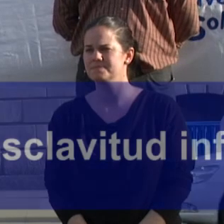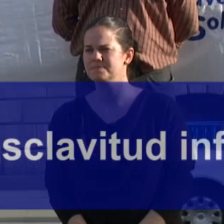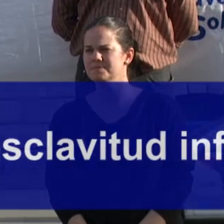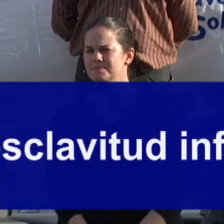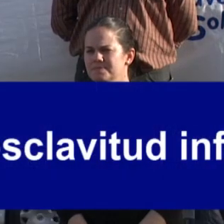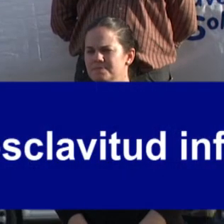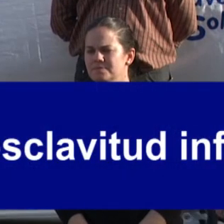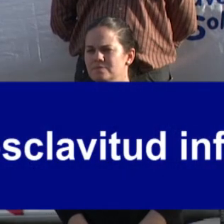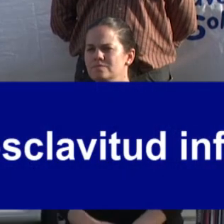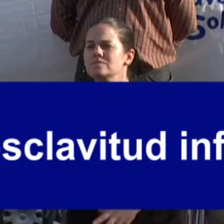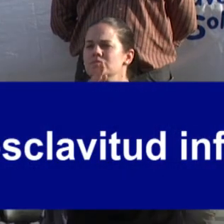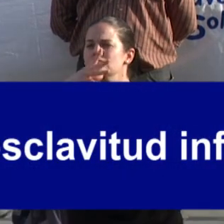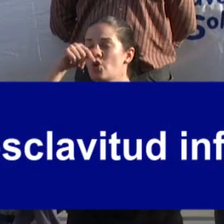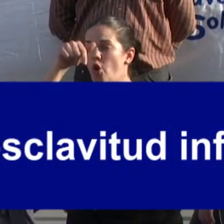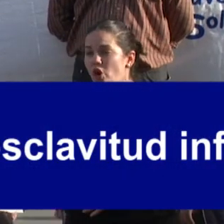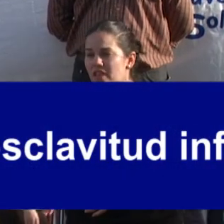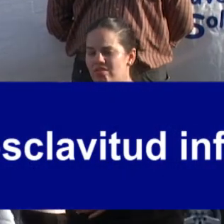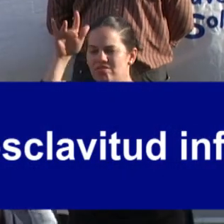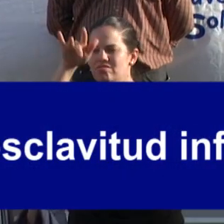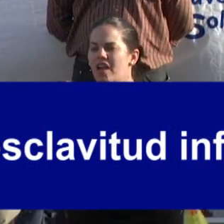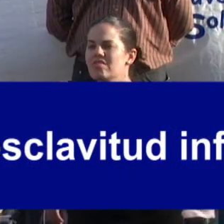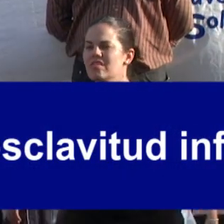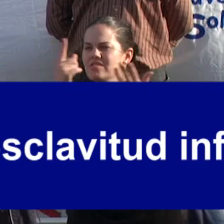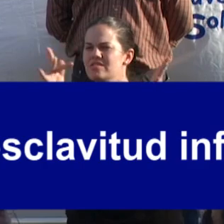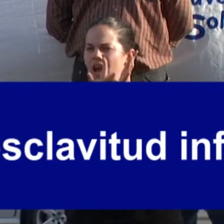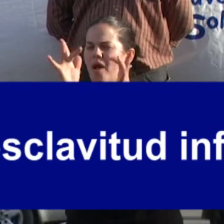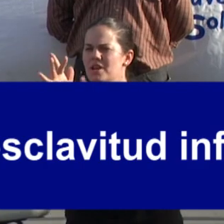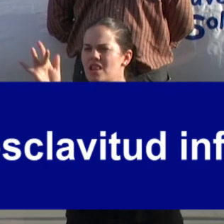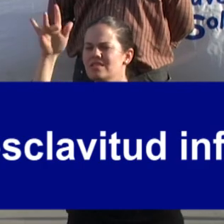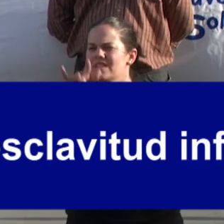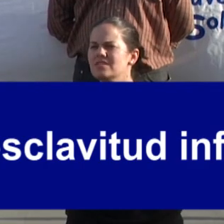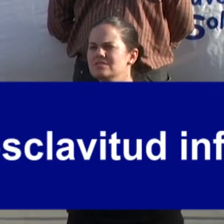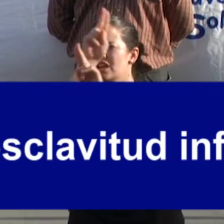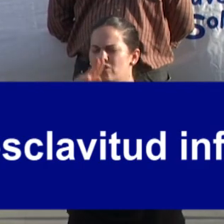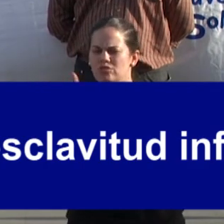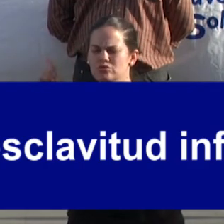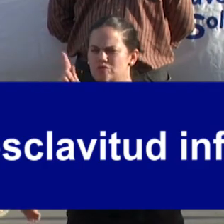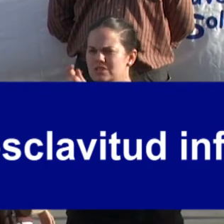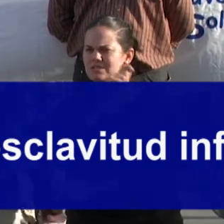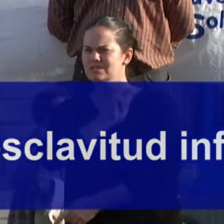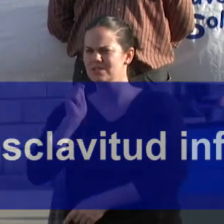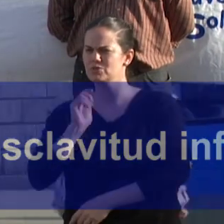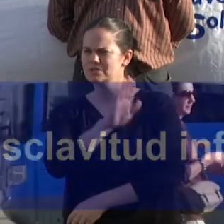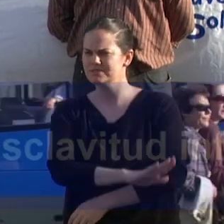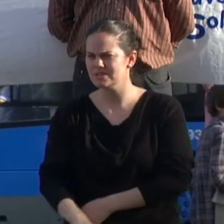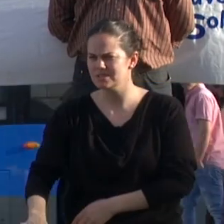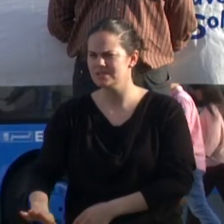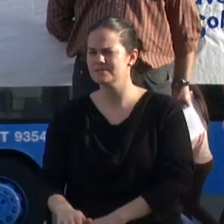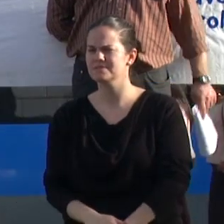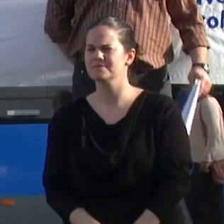Hoy, 16 de abril, Día Internacional contra la Esclavitud